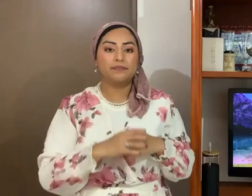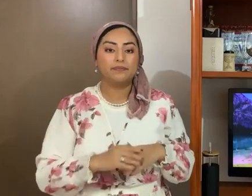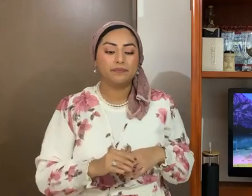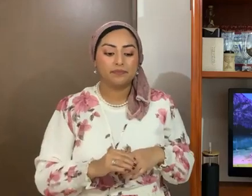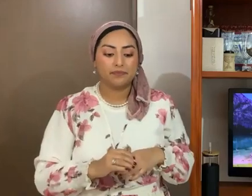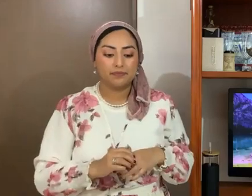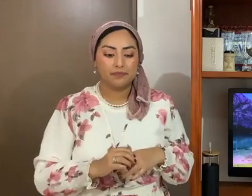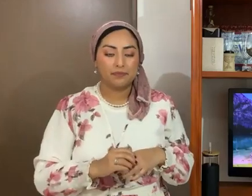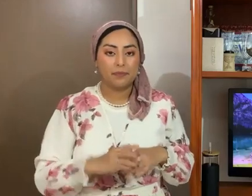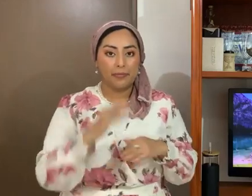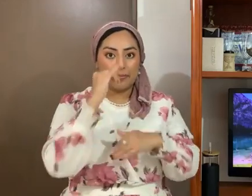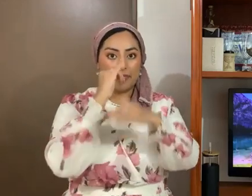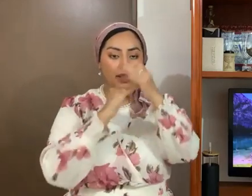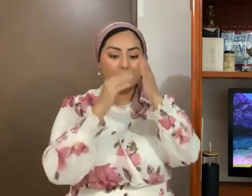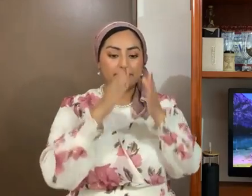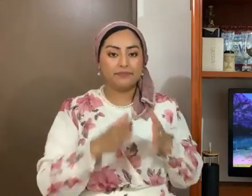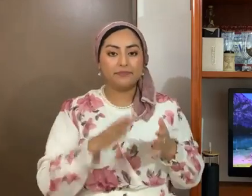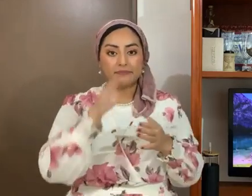6,